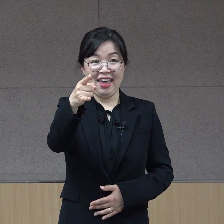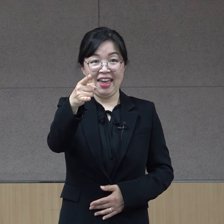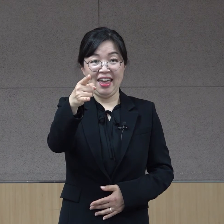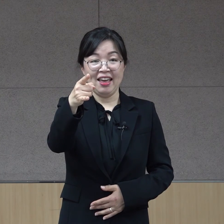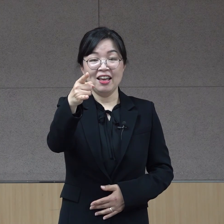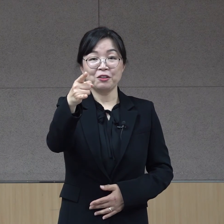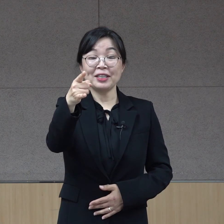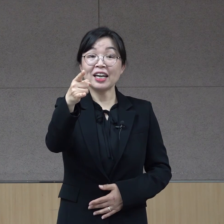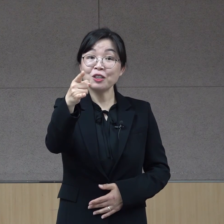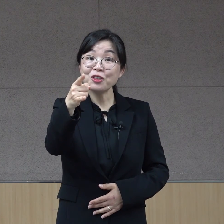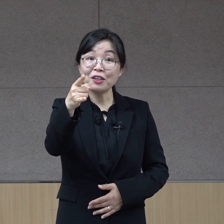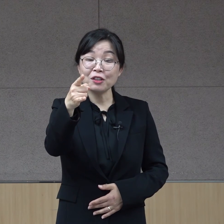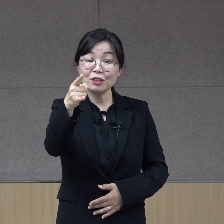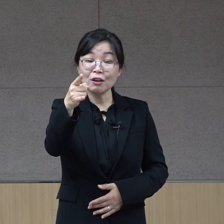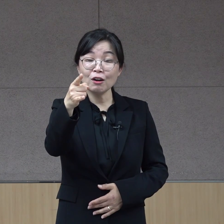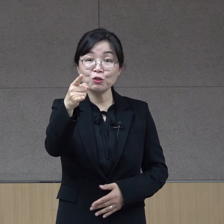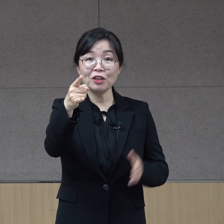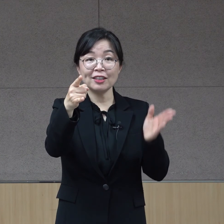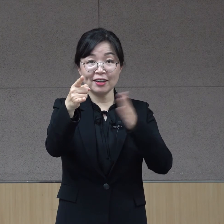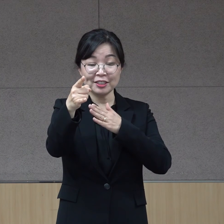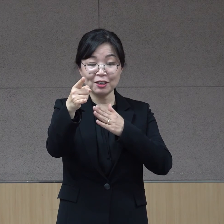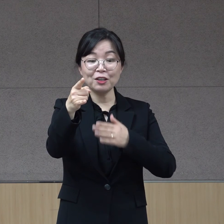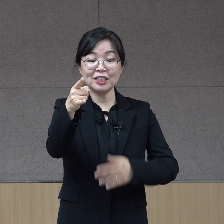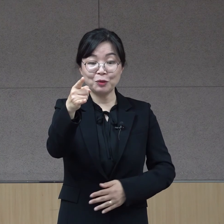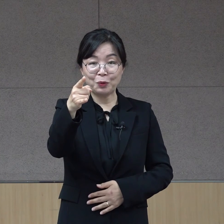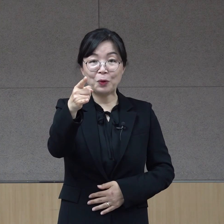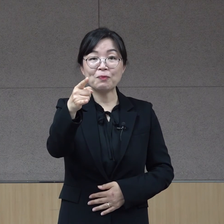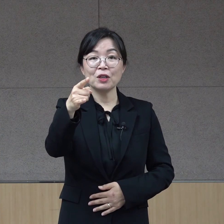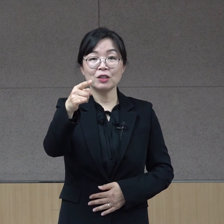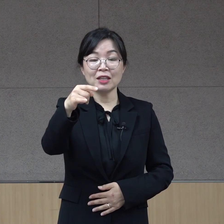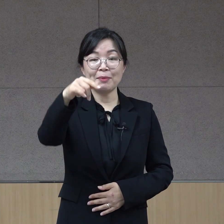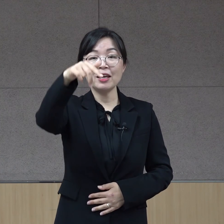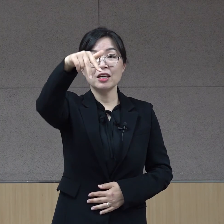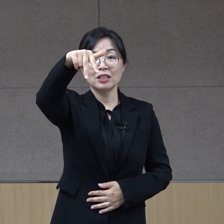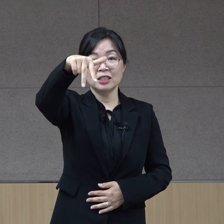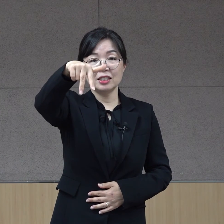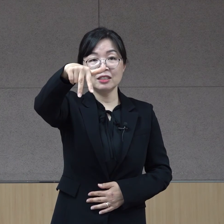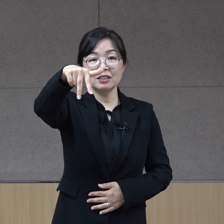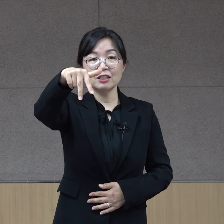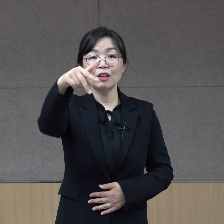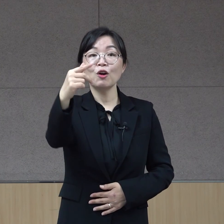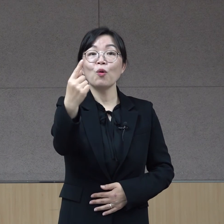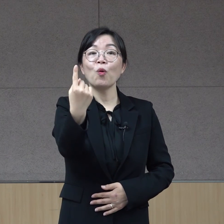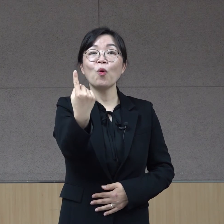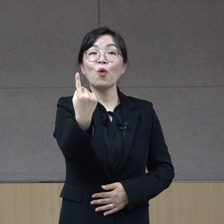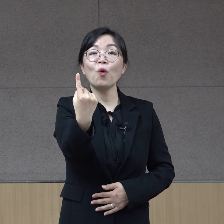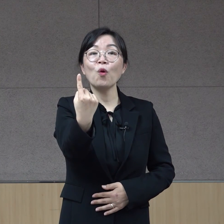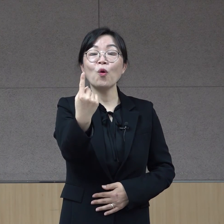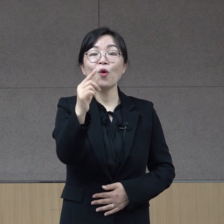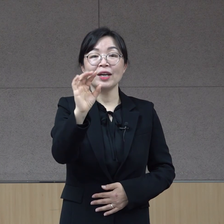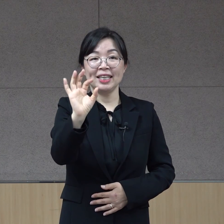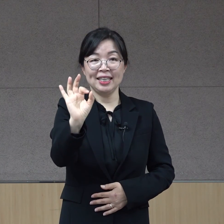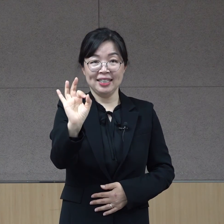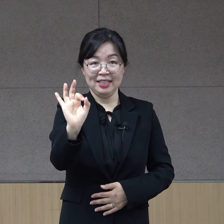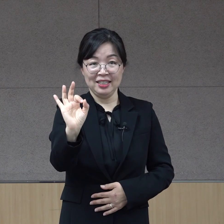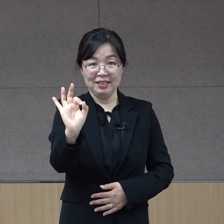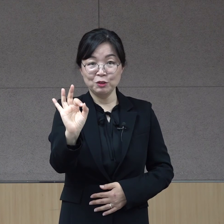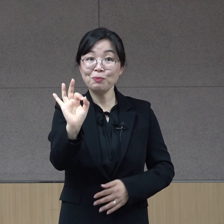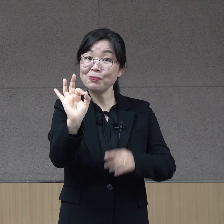예. 그걸 약간 쉬어줘야 된다겠죠? 쉬고. 그 다음에 지읒, 오, 이응.